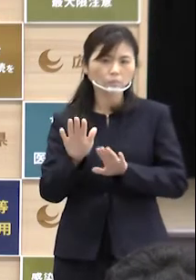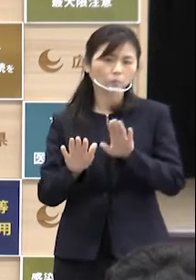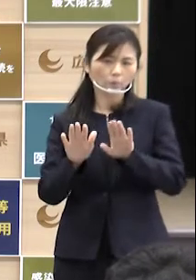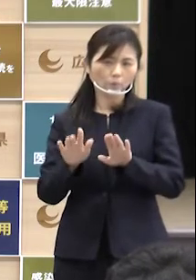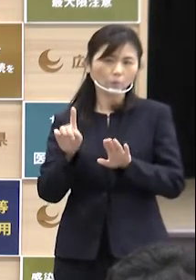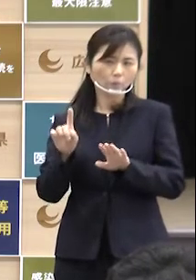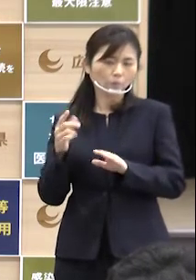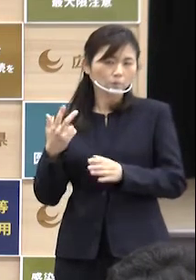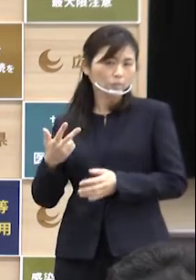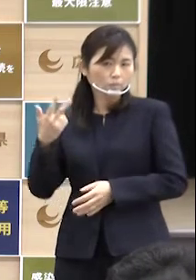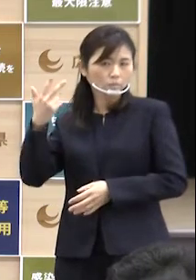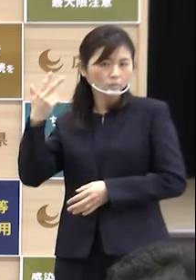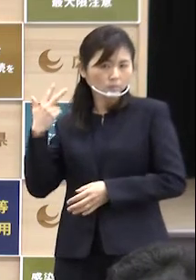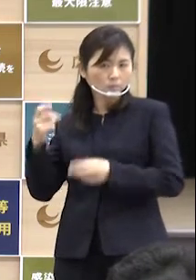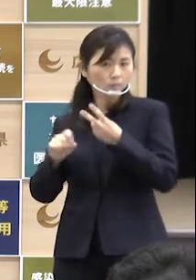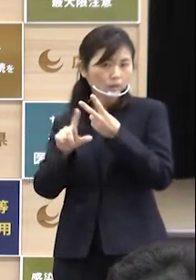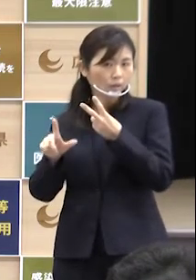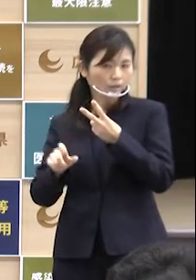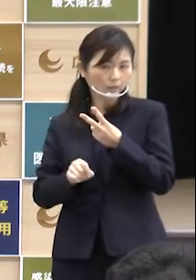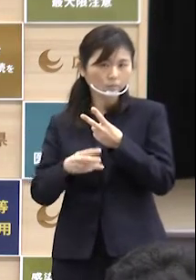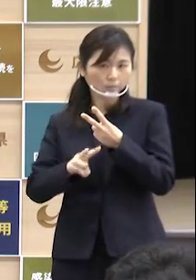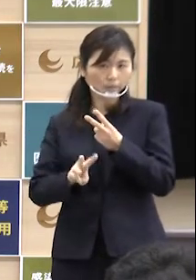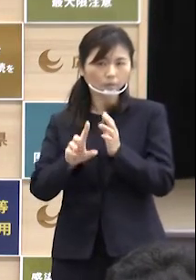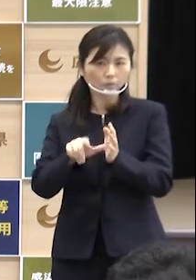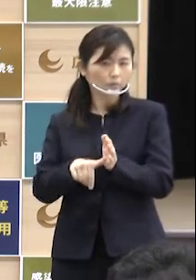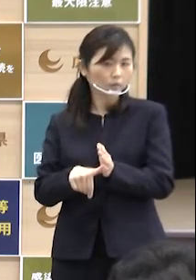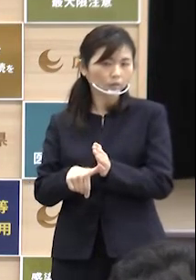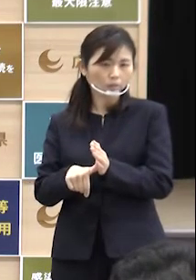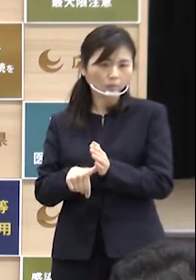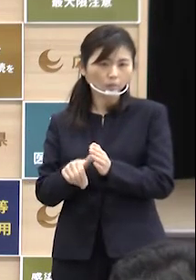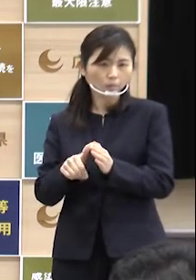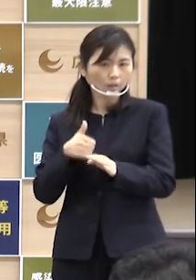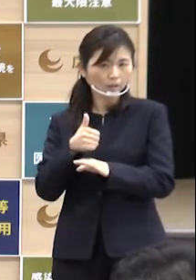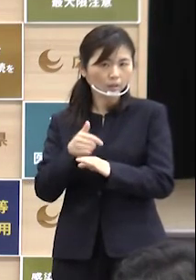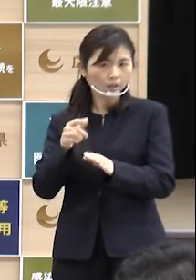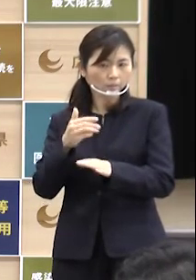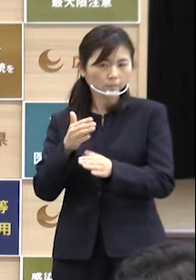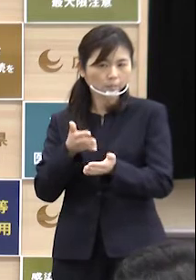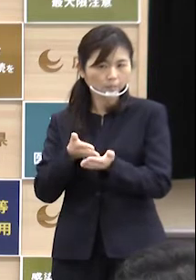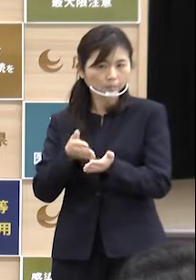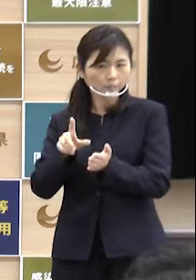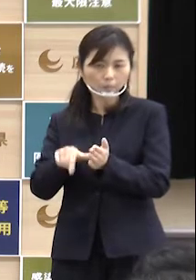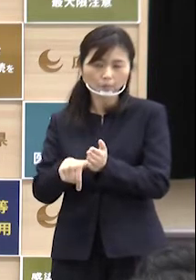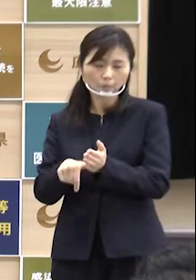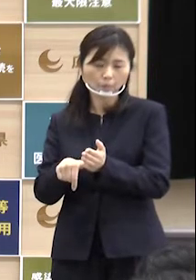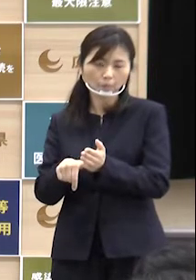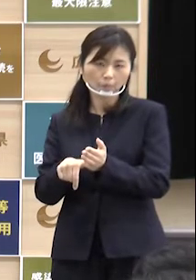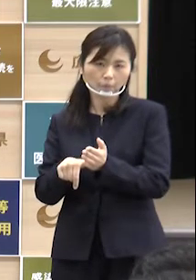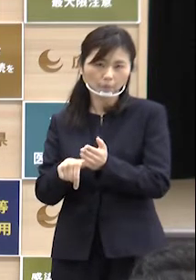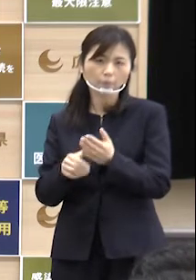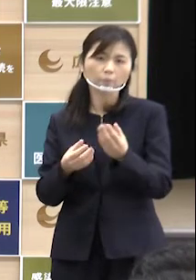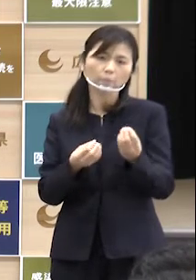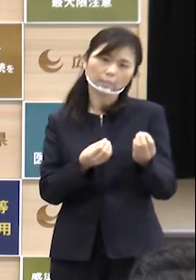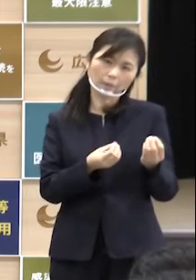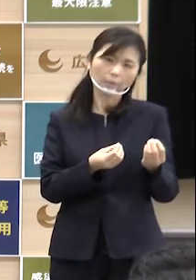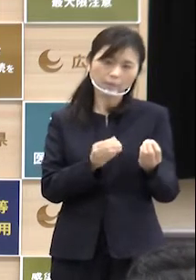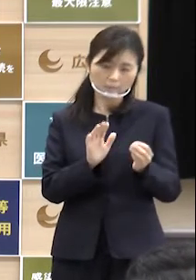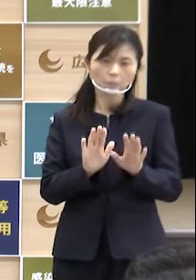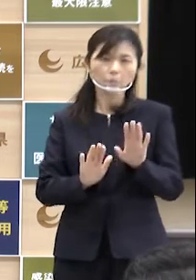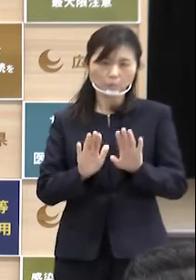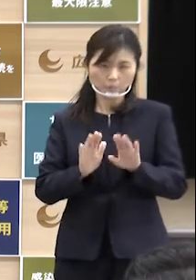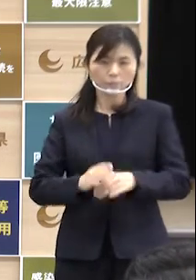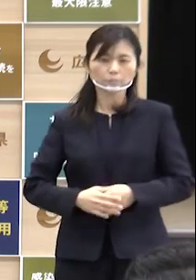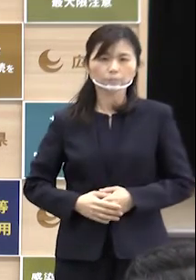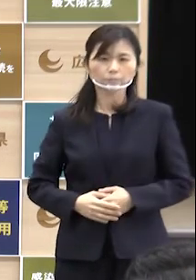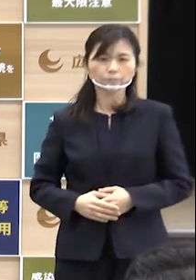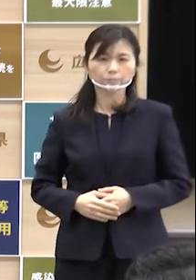週の3日の会見とあまり大きく変わっていないというところかなと思っています。オミクロン